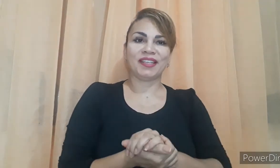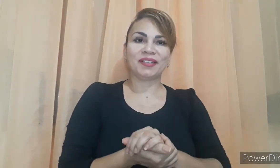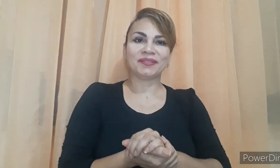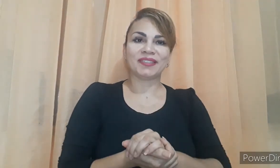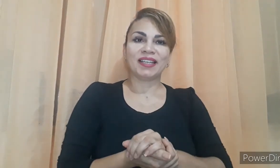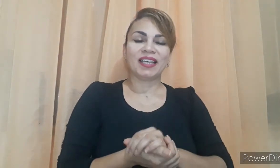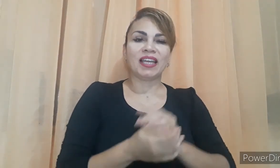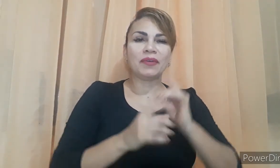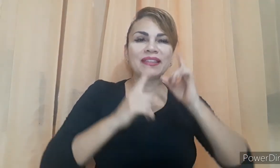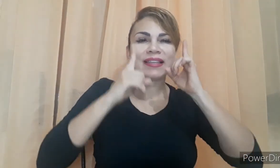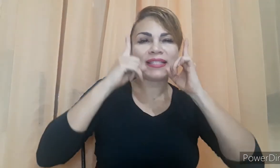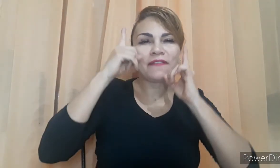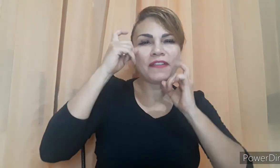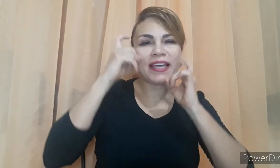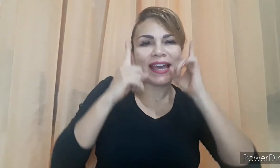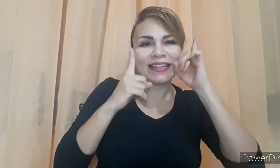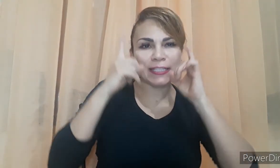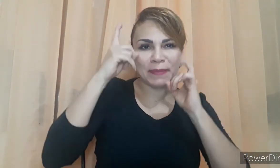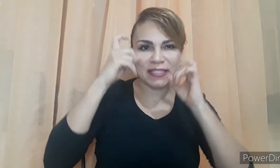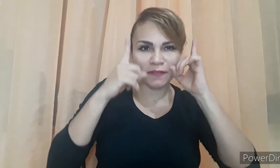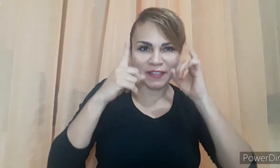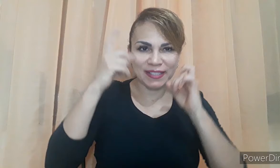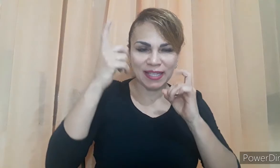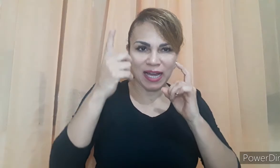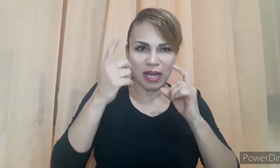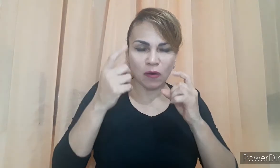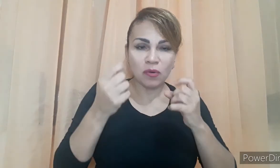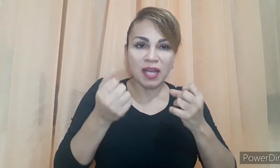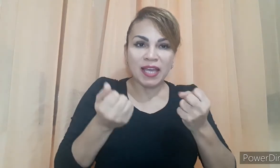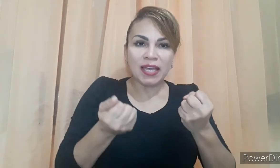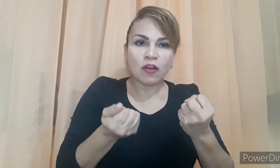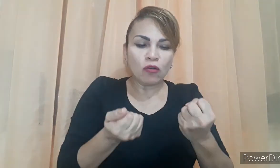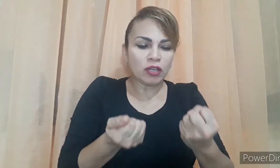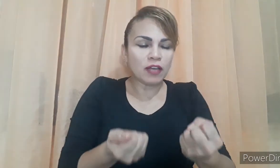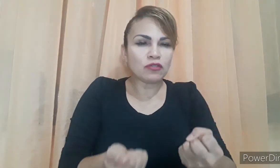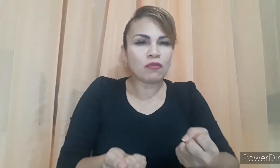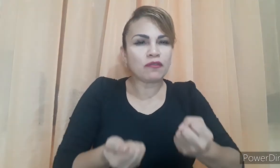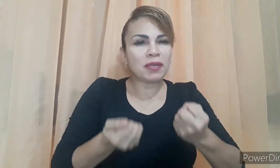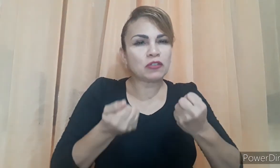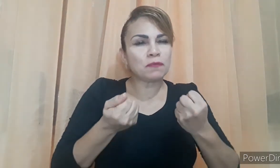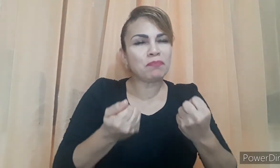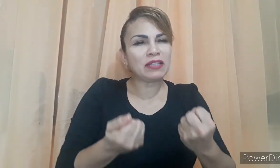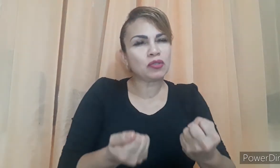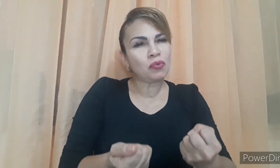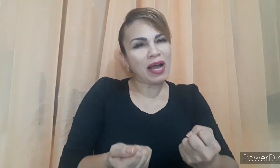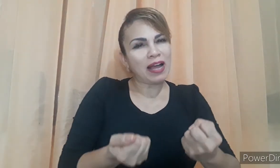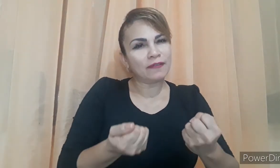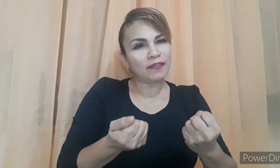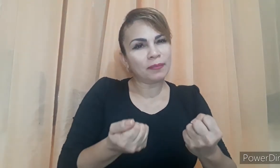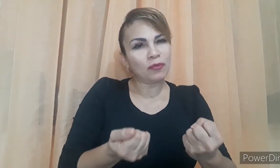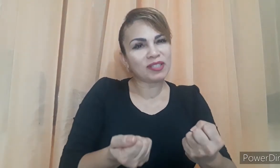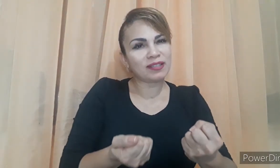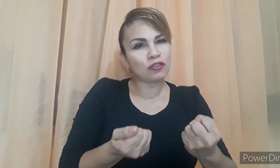Viram? Eu intensifiquei na expressão facial e coloquei os movimentos bem suave, mostrando